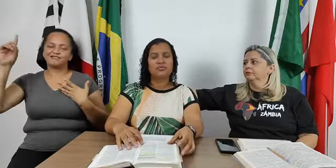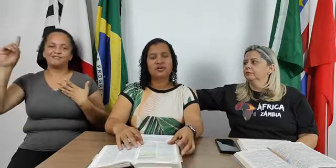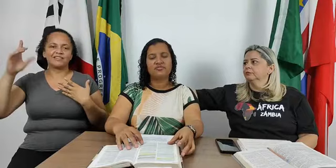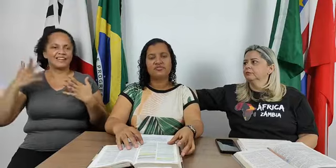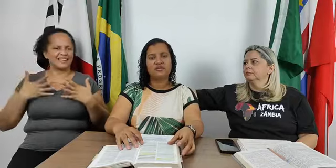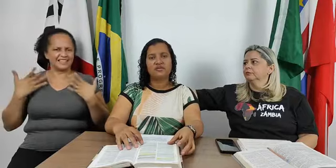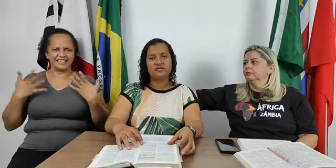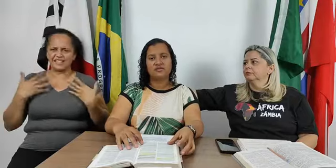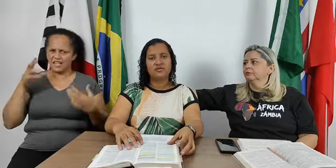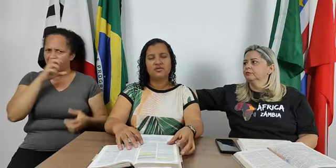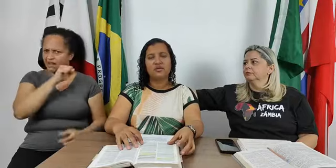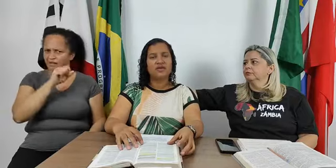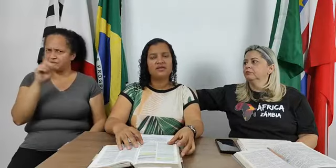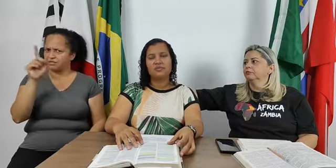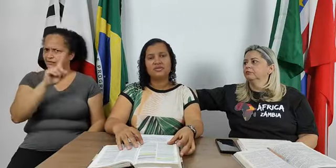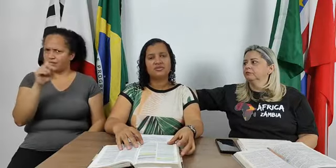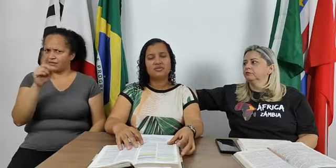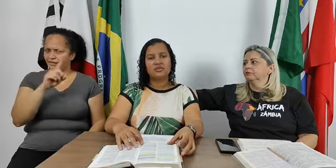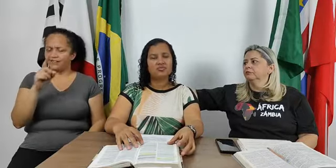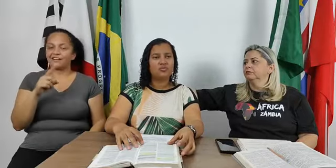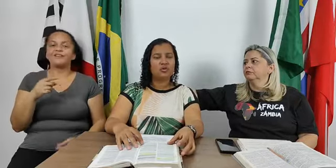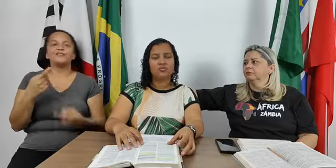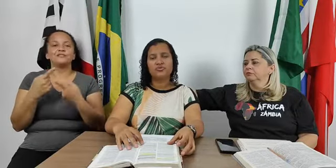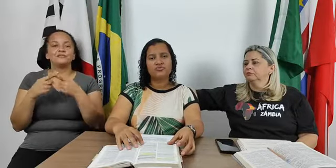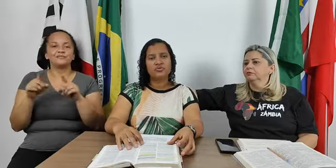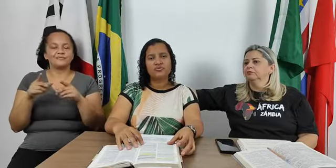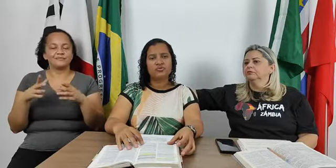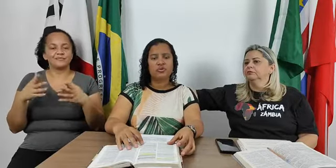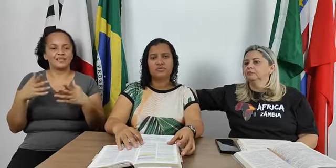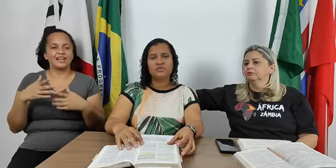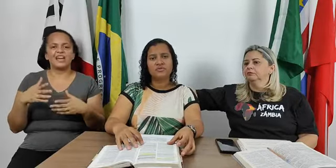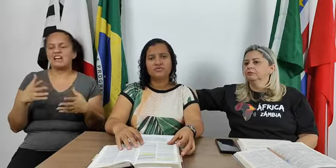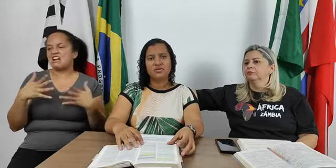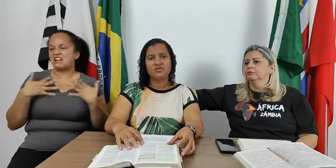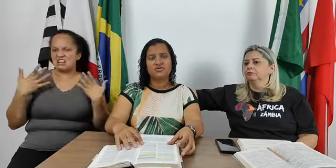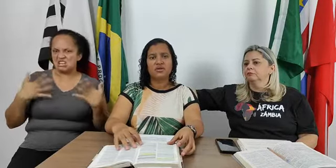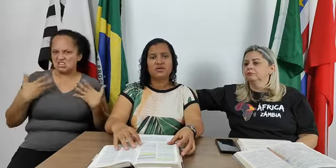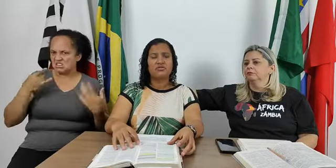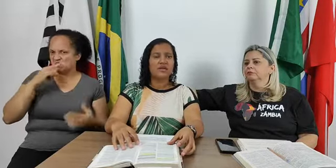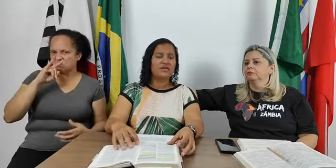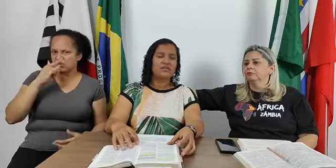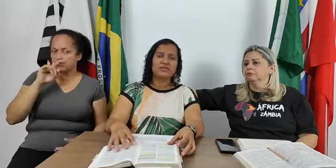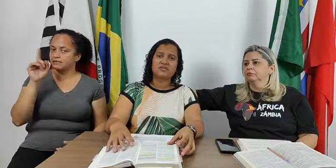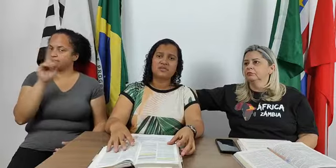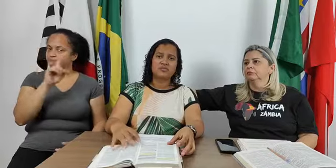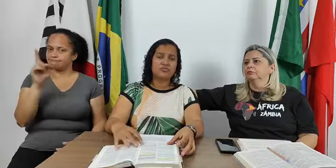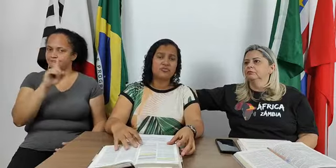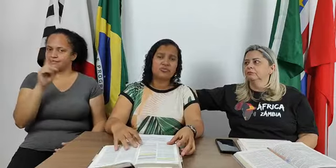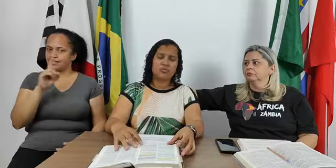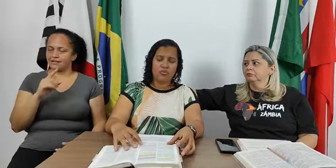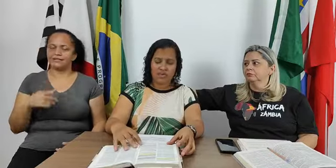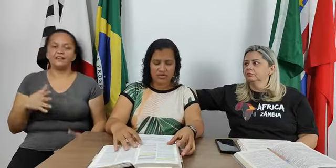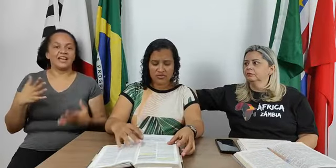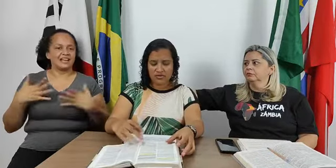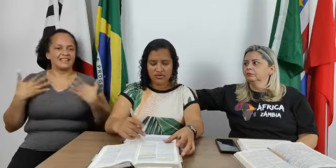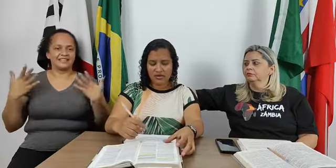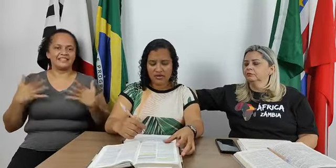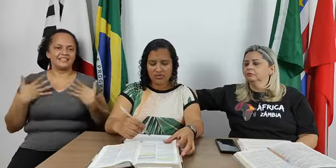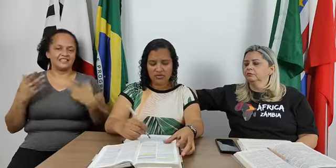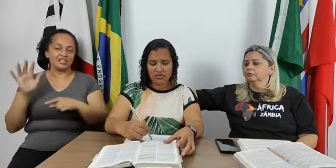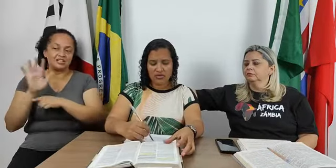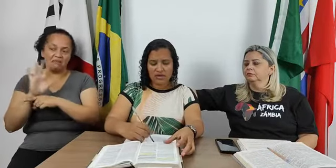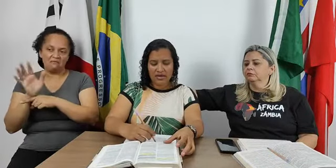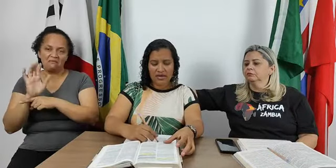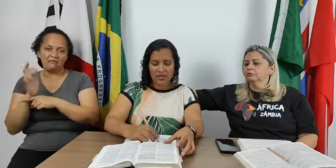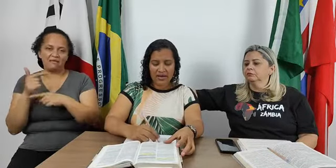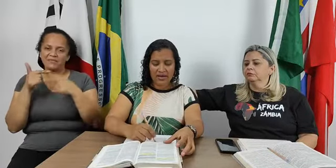numa pornografia. Não é alegria passageira de um copo de vinho, de um copo de cerveja. Não é alegria passageira de um filme de comédia.